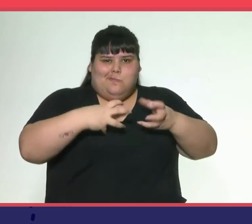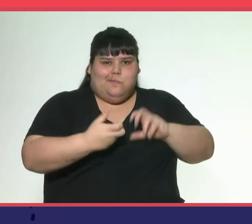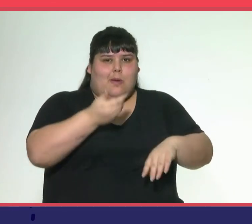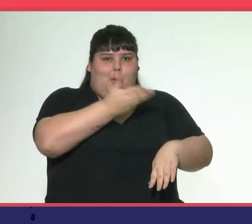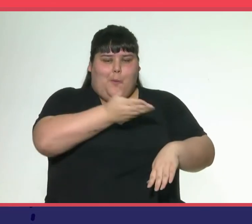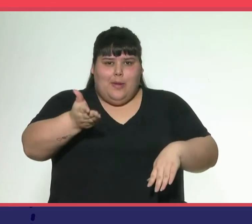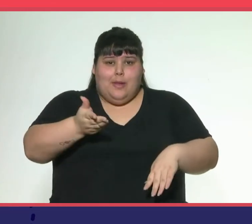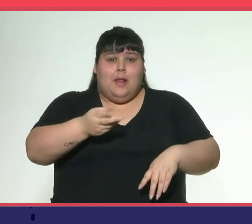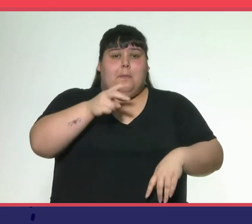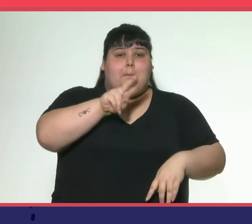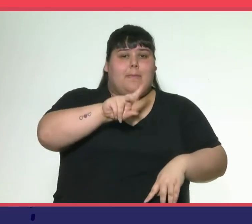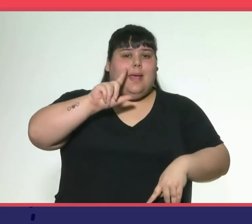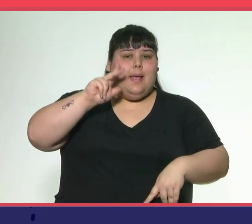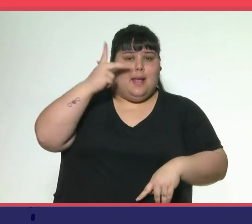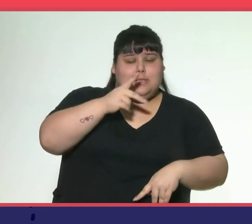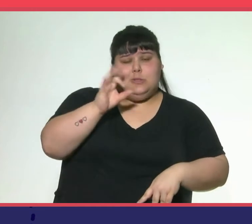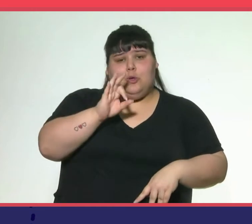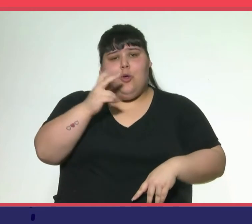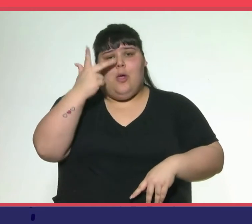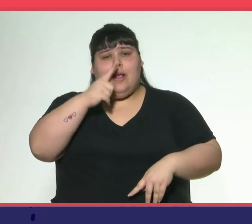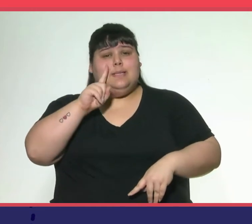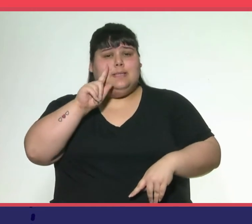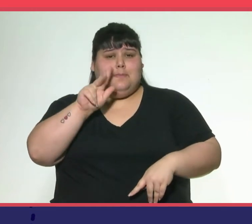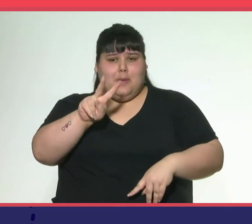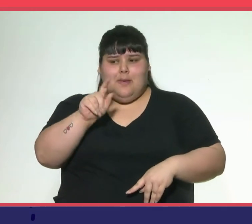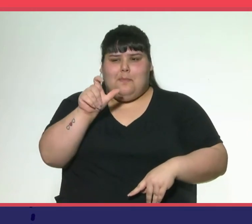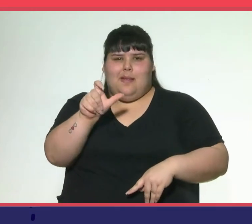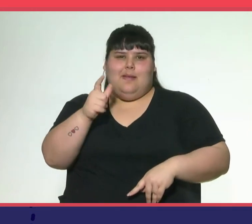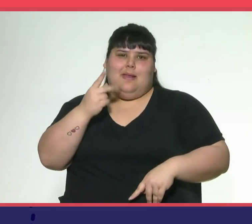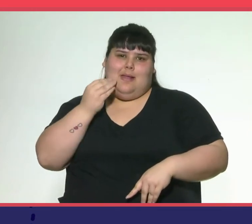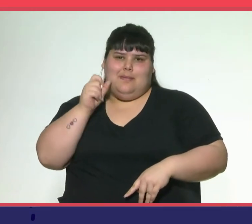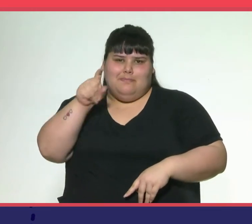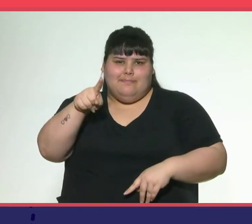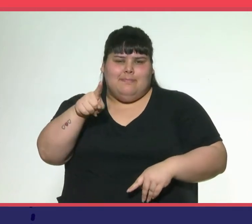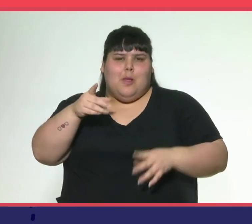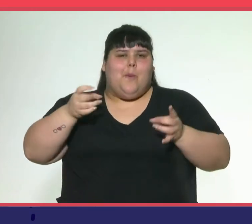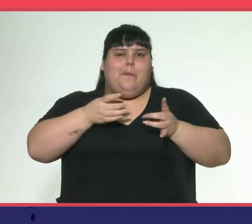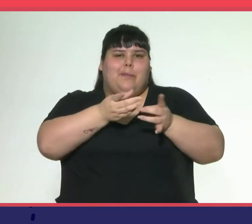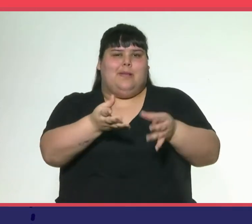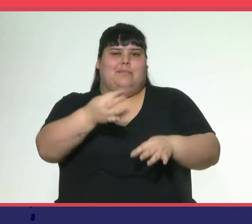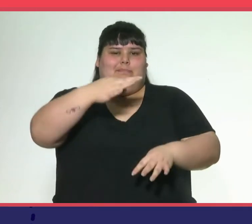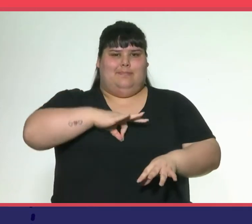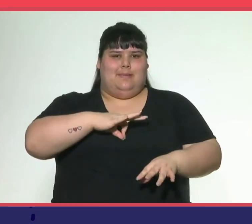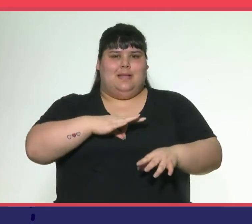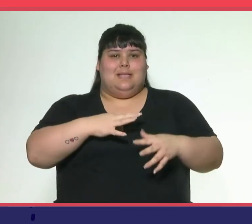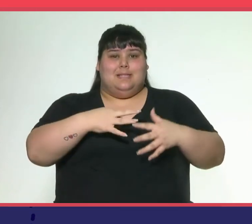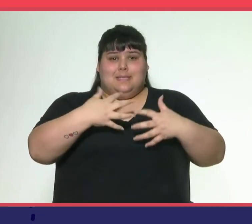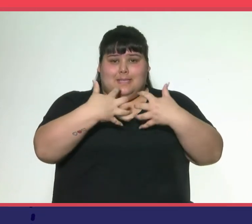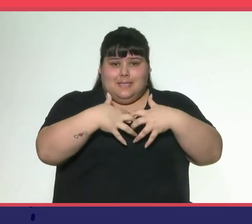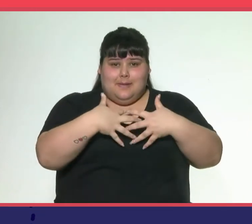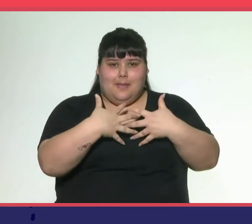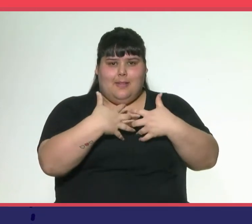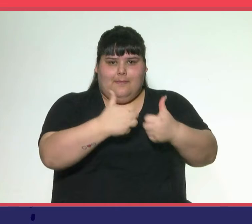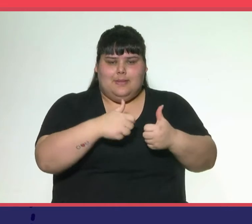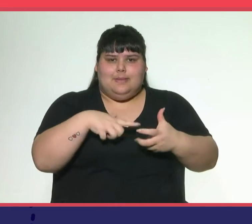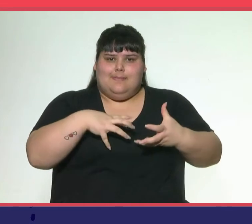por sus siglas en inglés es un virus que afecta al sistema de defensas del organismo llamado sistema